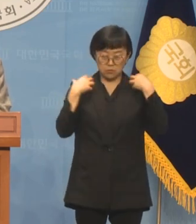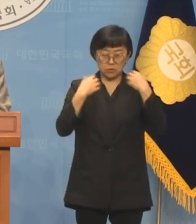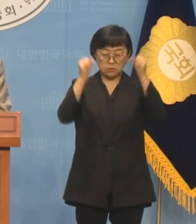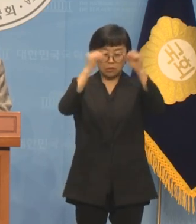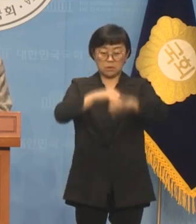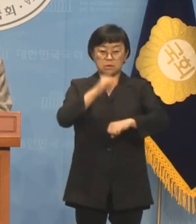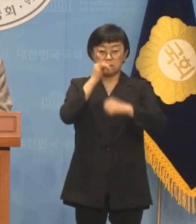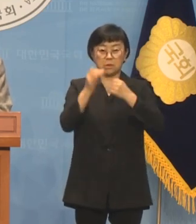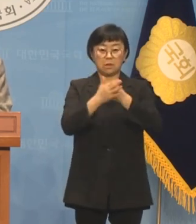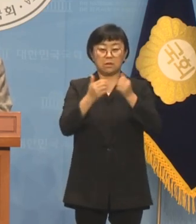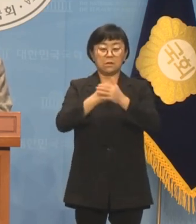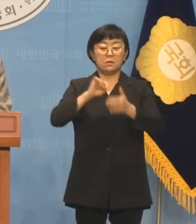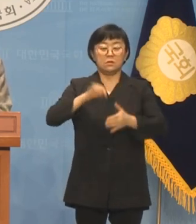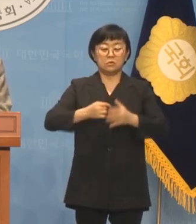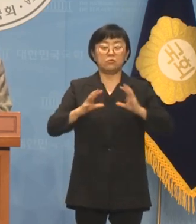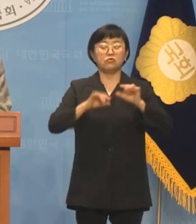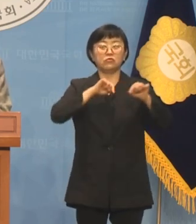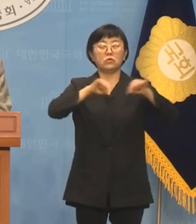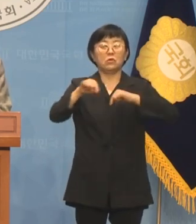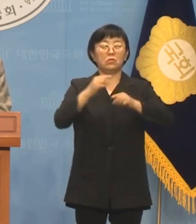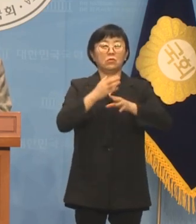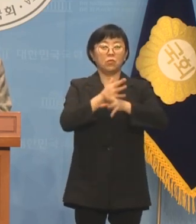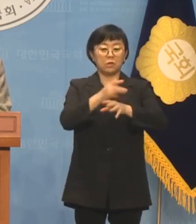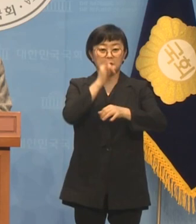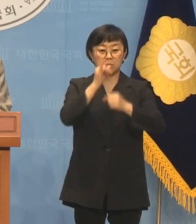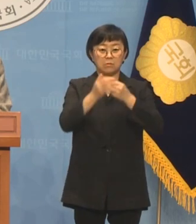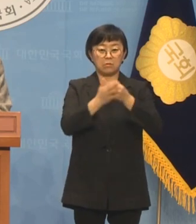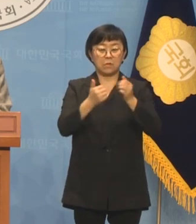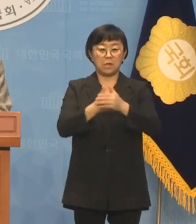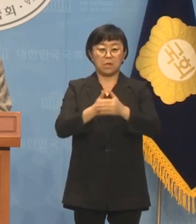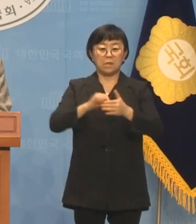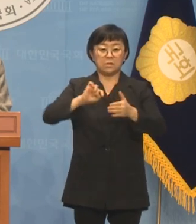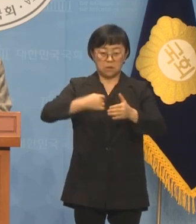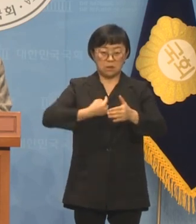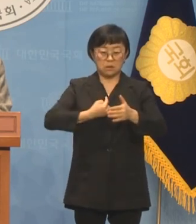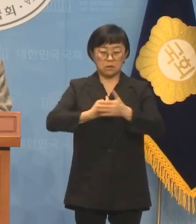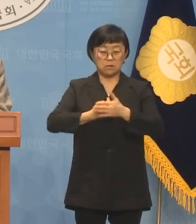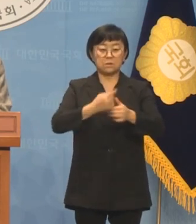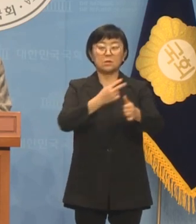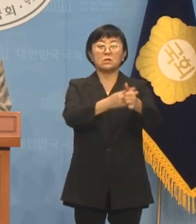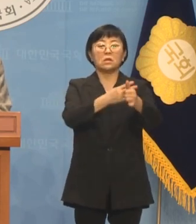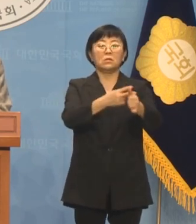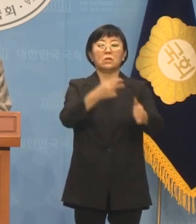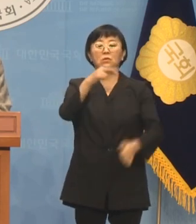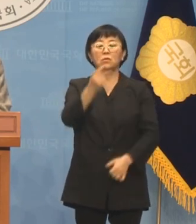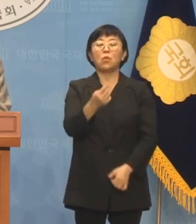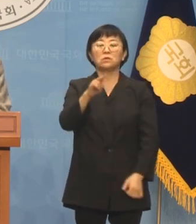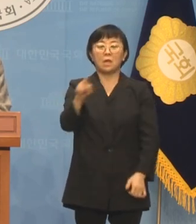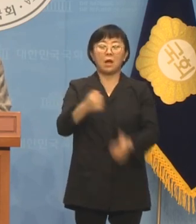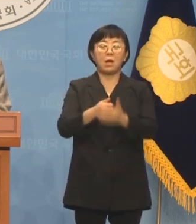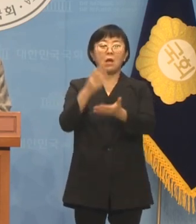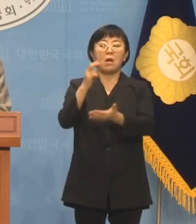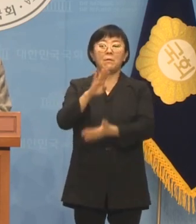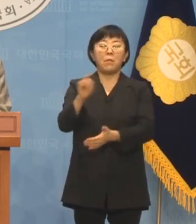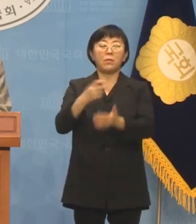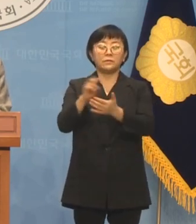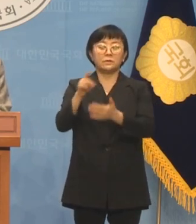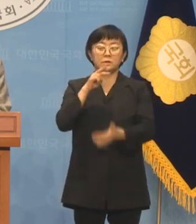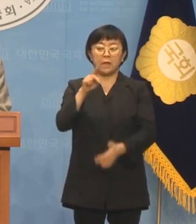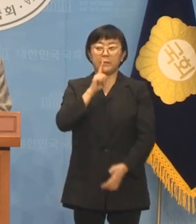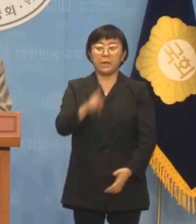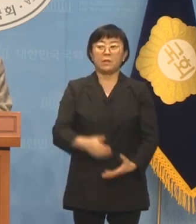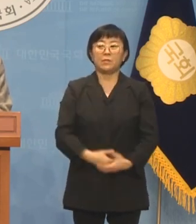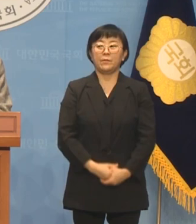망치고 있는 스스로 국정농단을 떠벌리고 다니는 자칭 스승, 도사 그리고 법사들의 입일